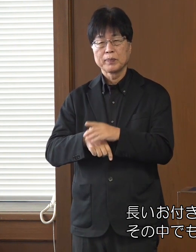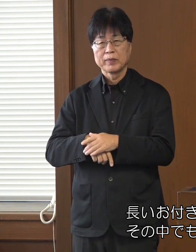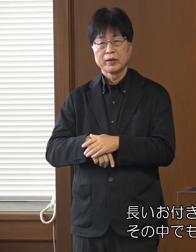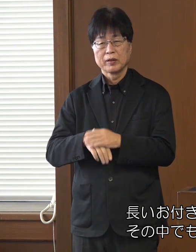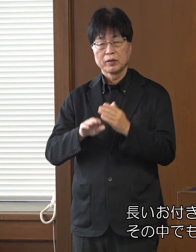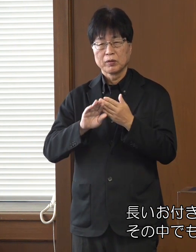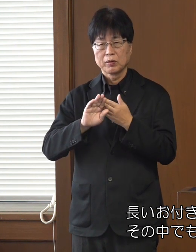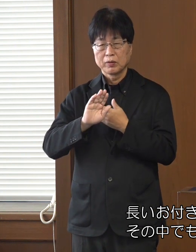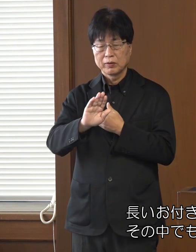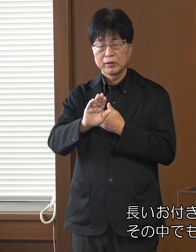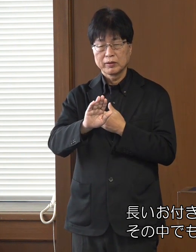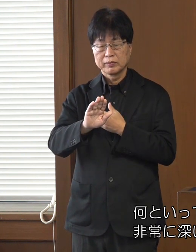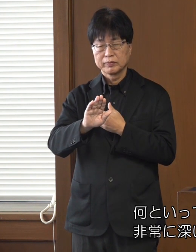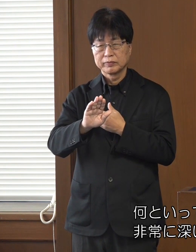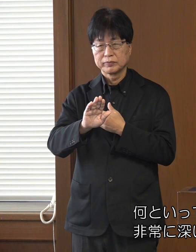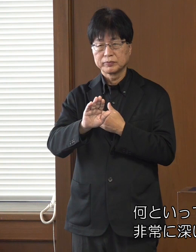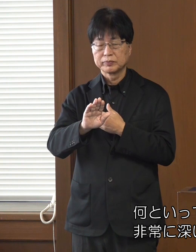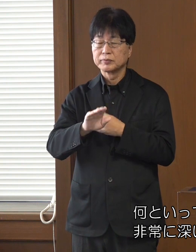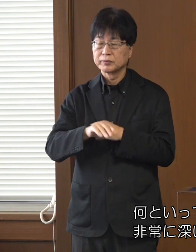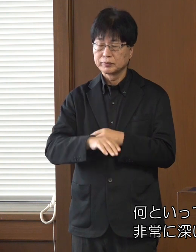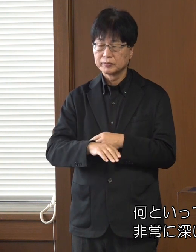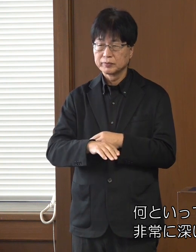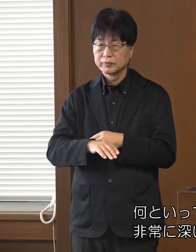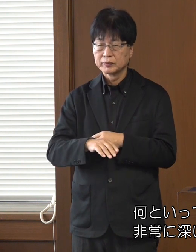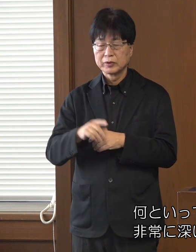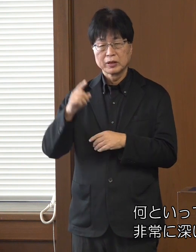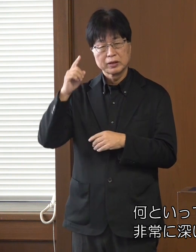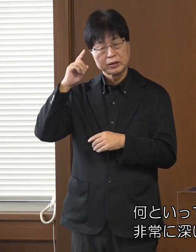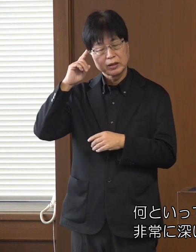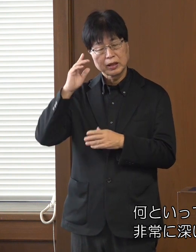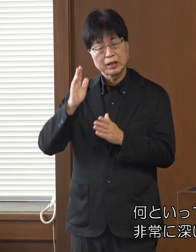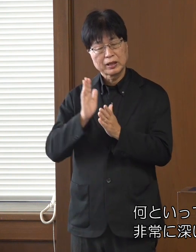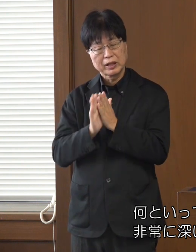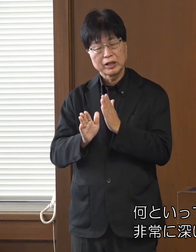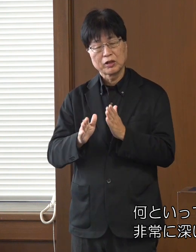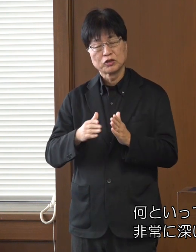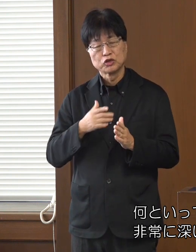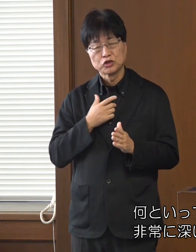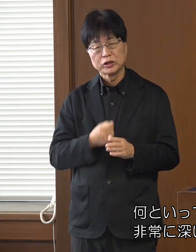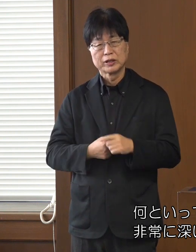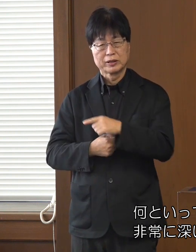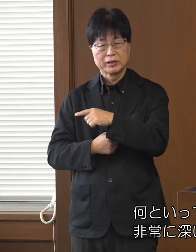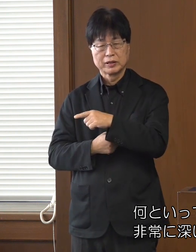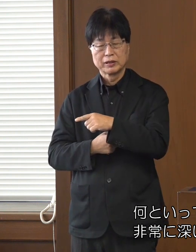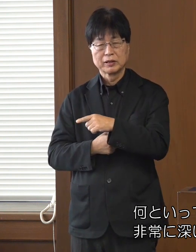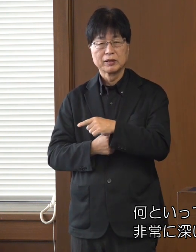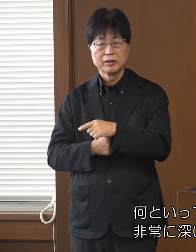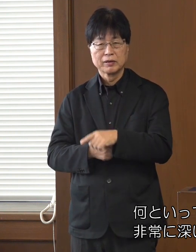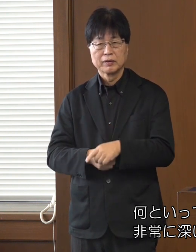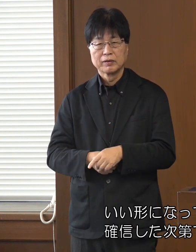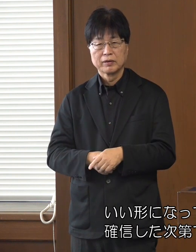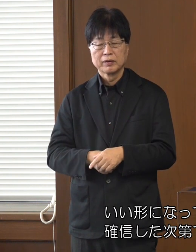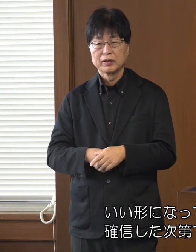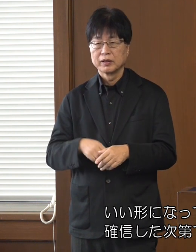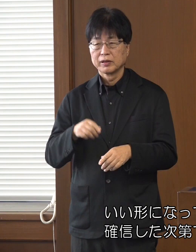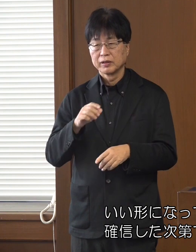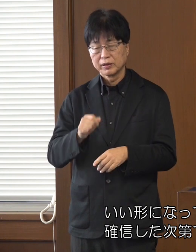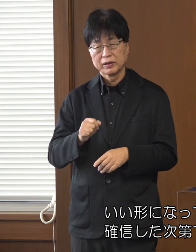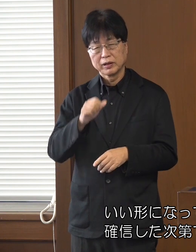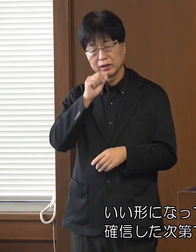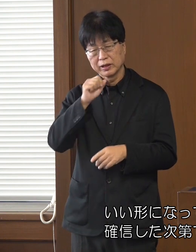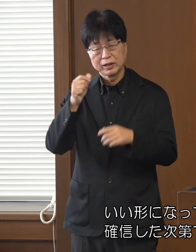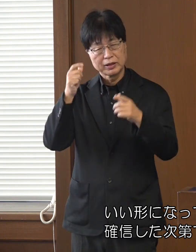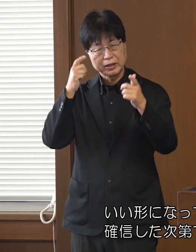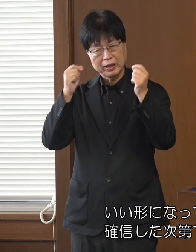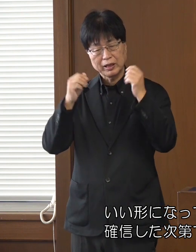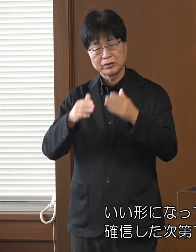これから何といっても佐賀に対する愛情が非常に深い方でもありますので、いい形になっていけるんではないの